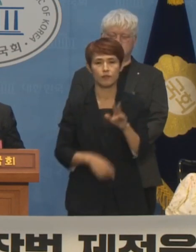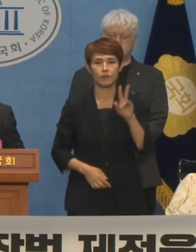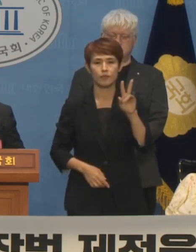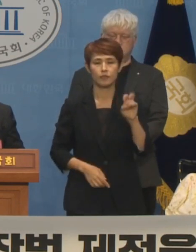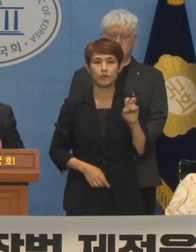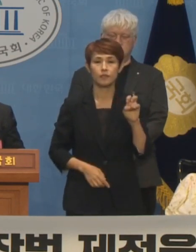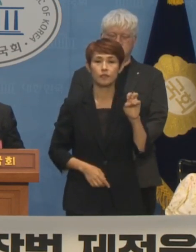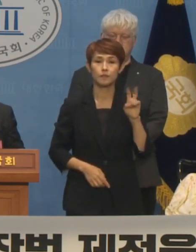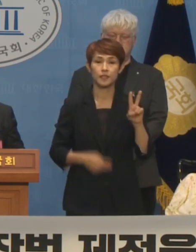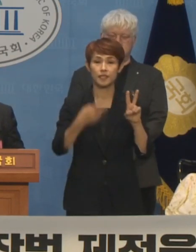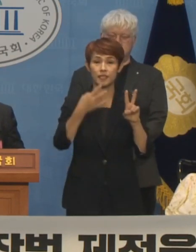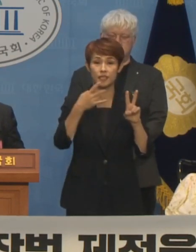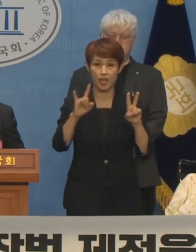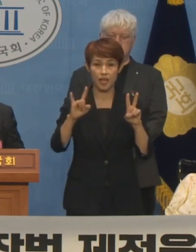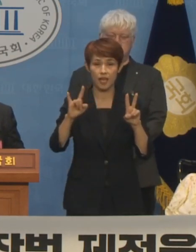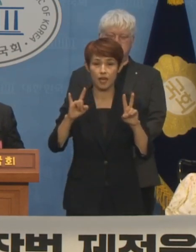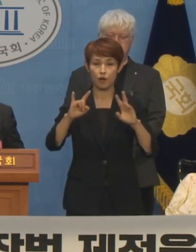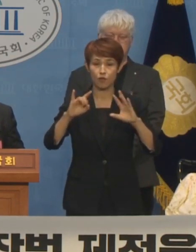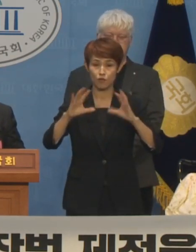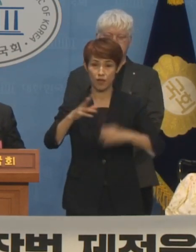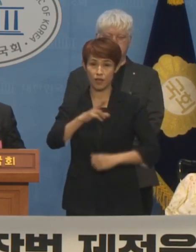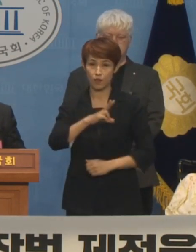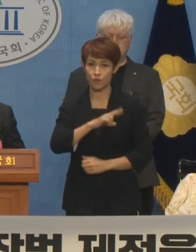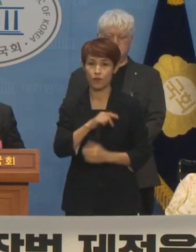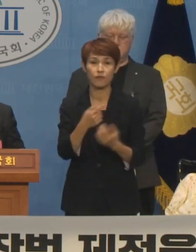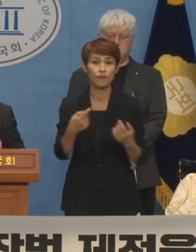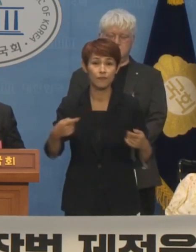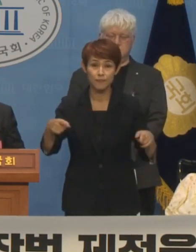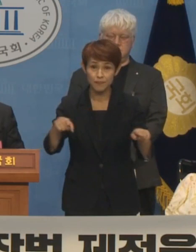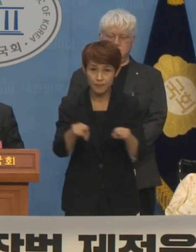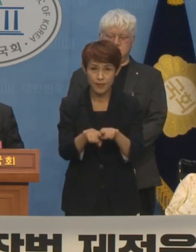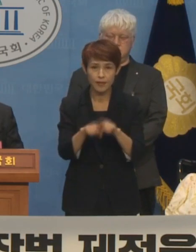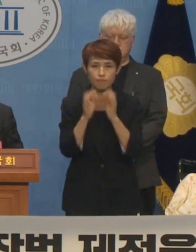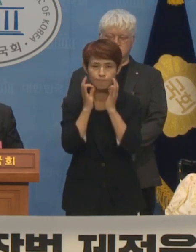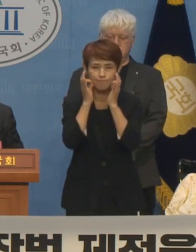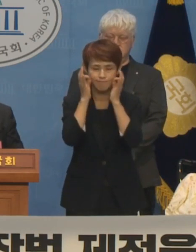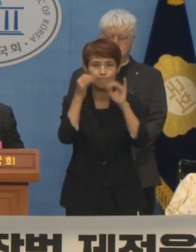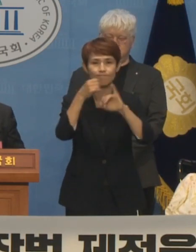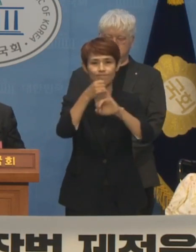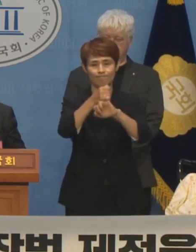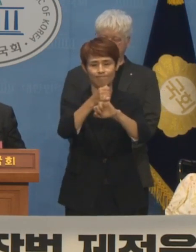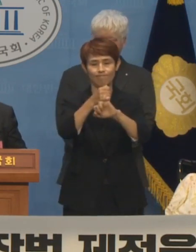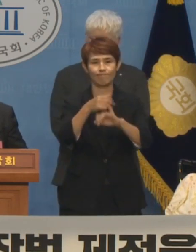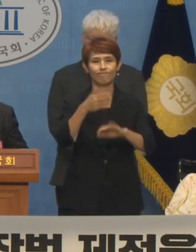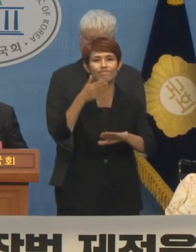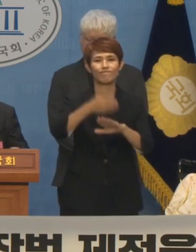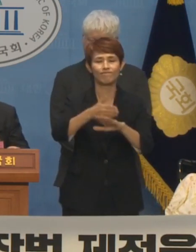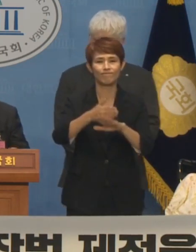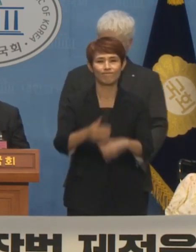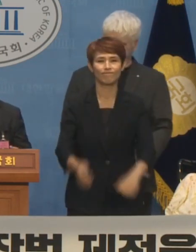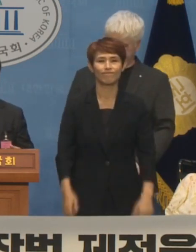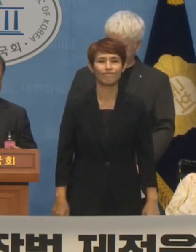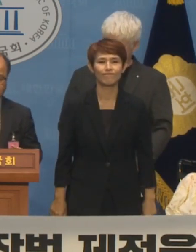제22대 진출하신 국회의원님들과 함께 최선을 다하겠습니다. 감사합니다.